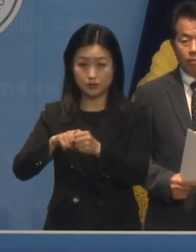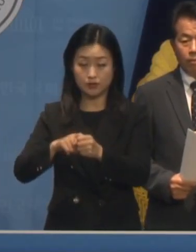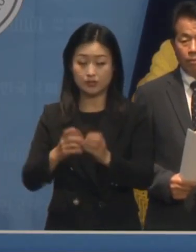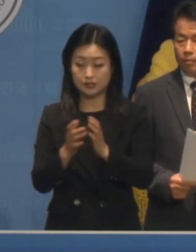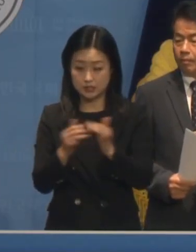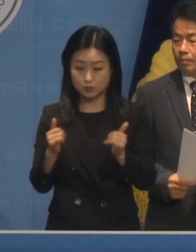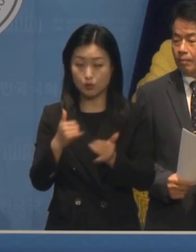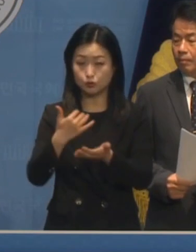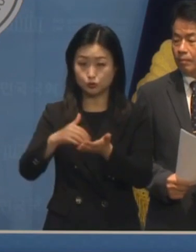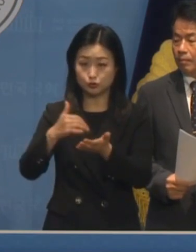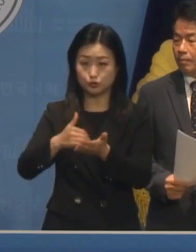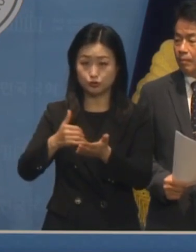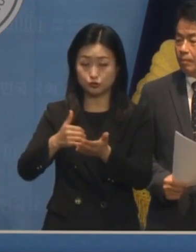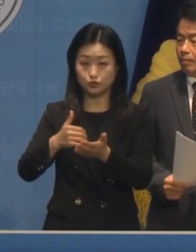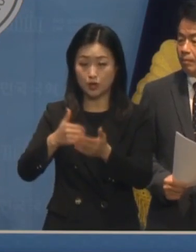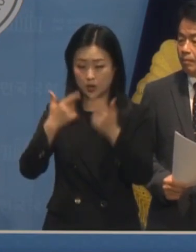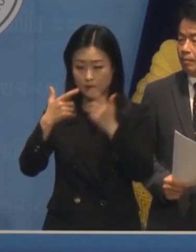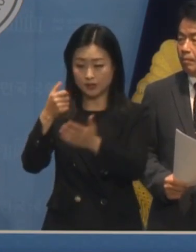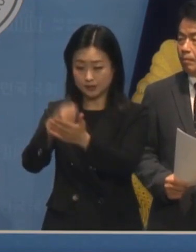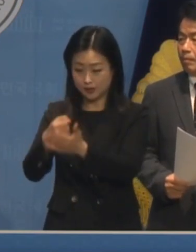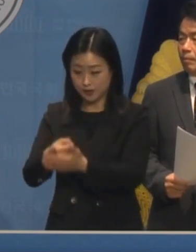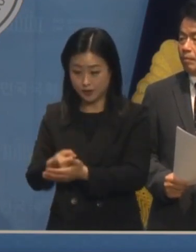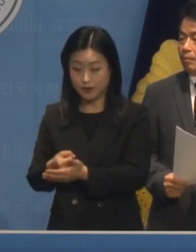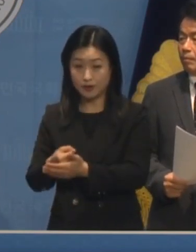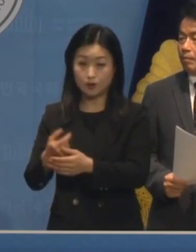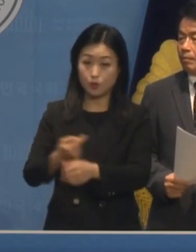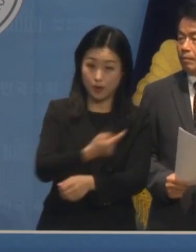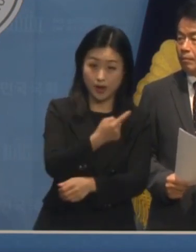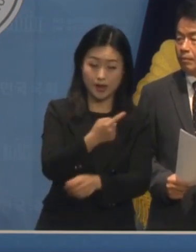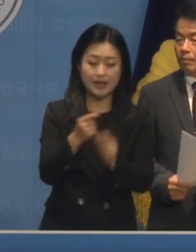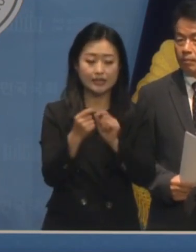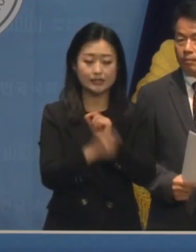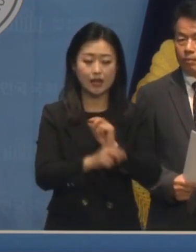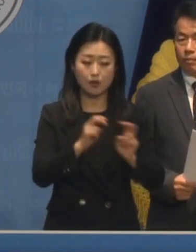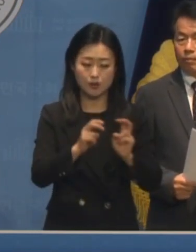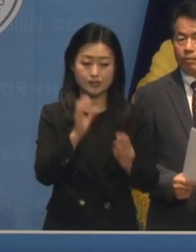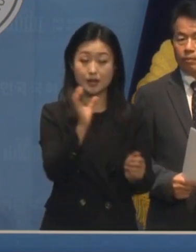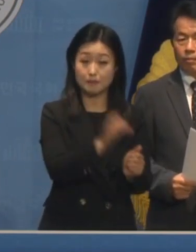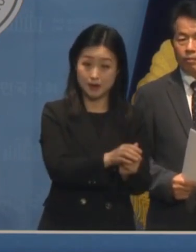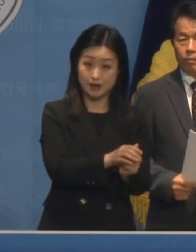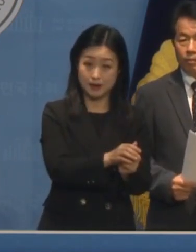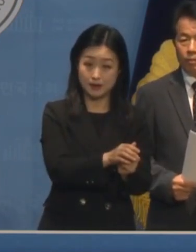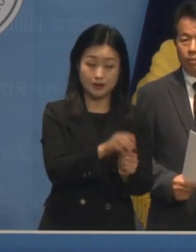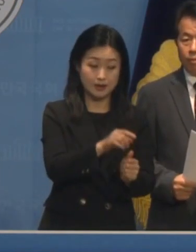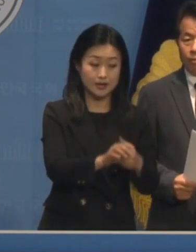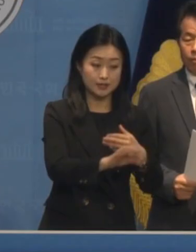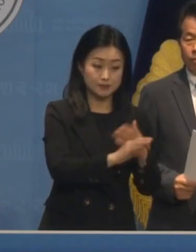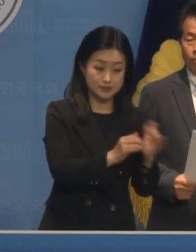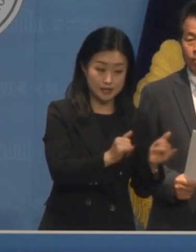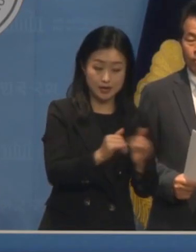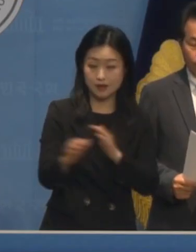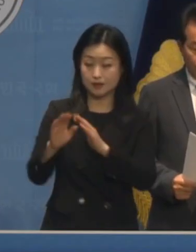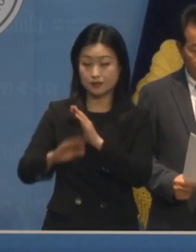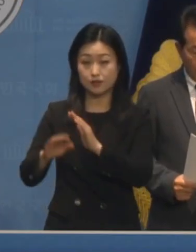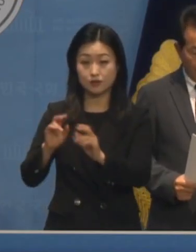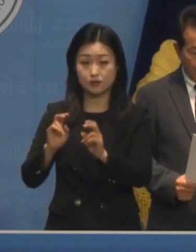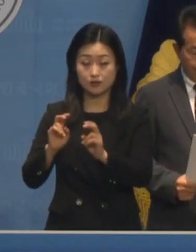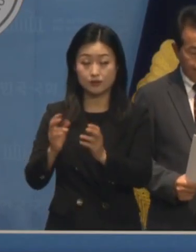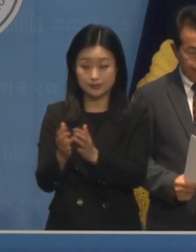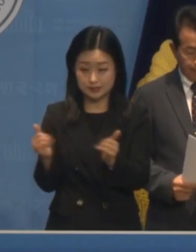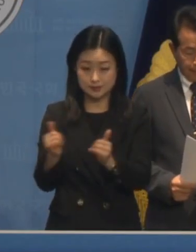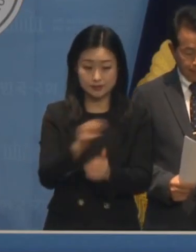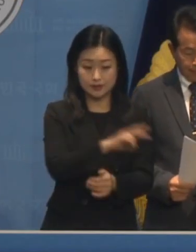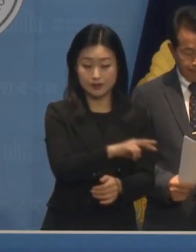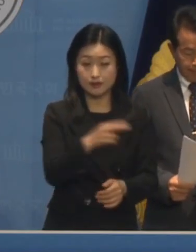나머지는 경쟁시장에서 아웃소싱하는 운용 구조가 정 규지 정규화 정부 정책에 따라